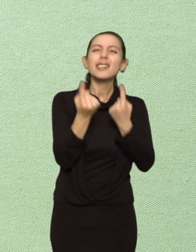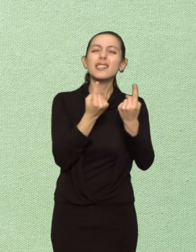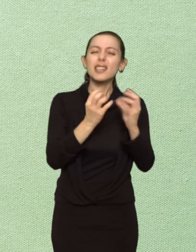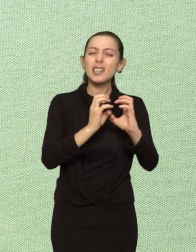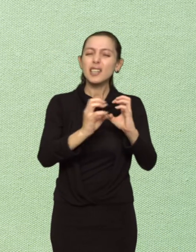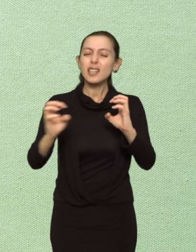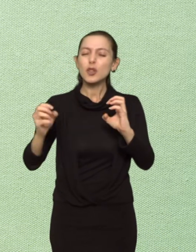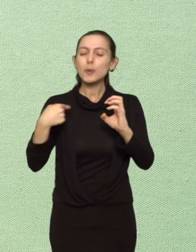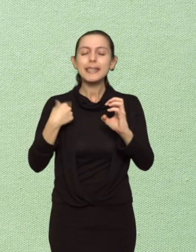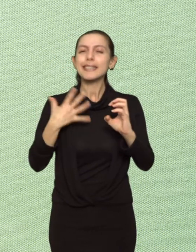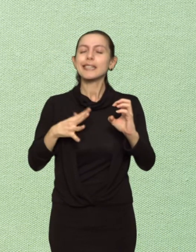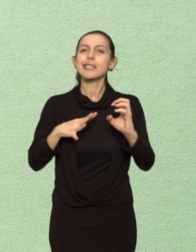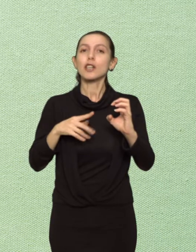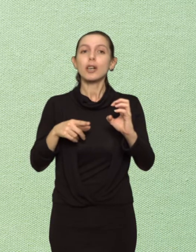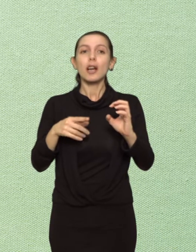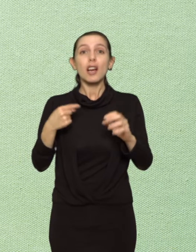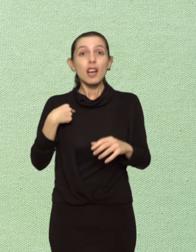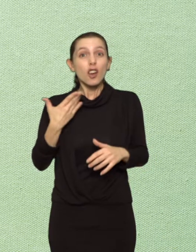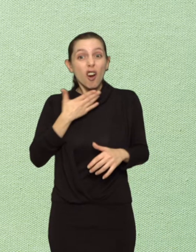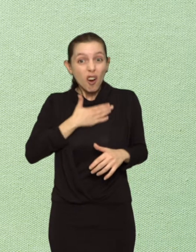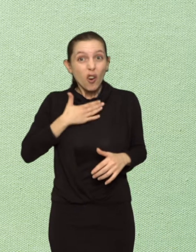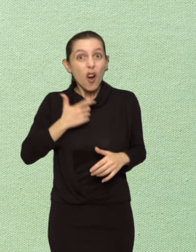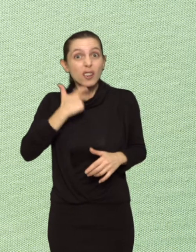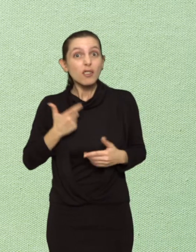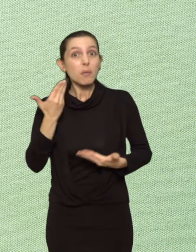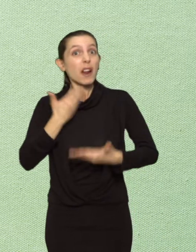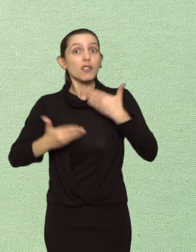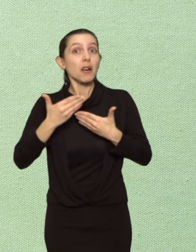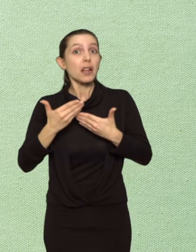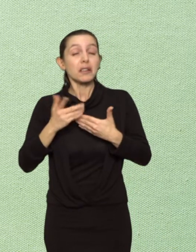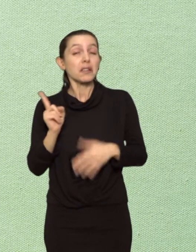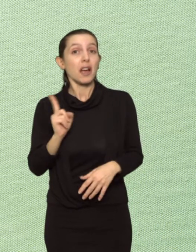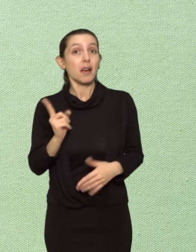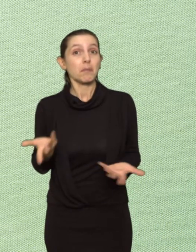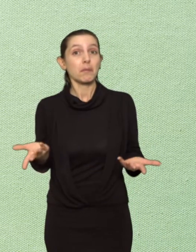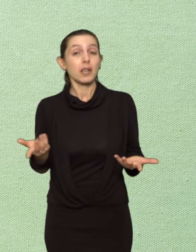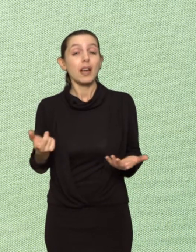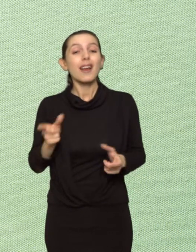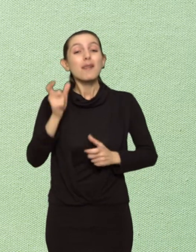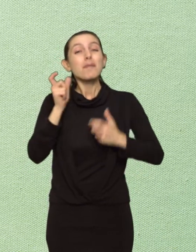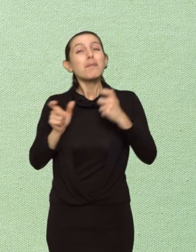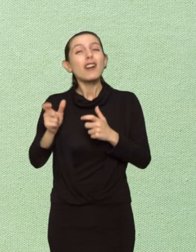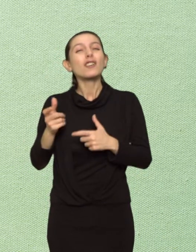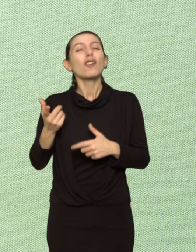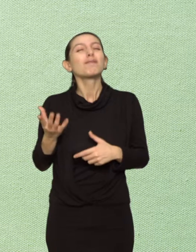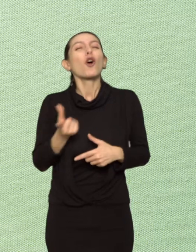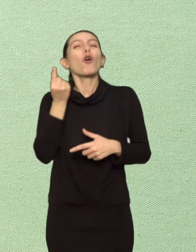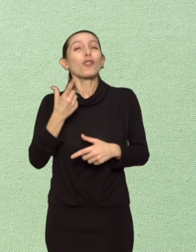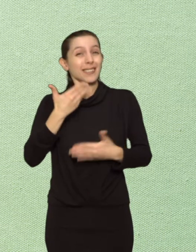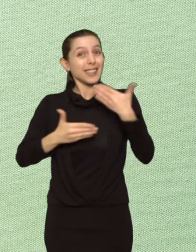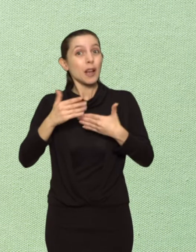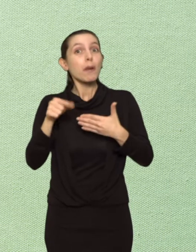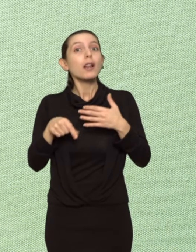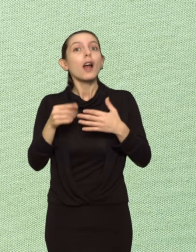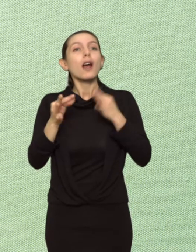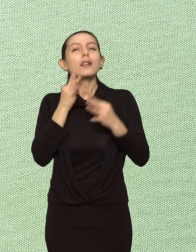situazioni per cui io non è che sono contento di essere una persona con disabilità. Le persone con disabilità vivono una loro condizione